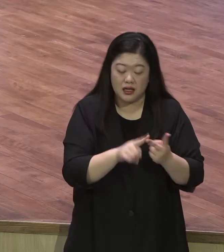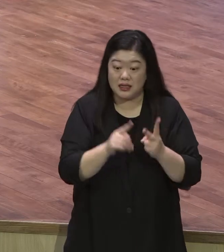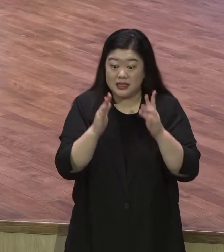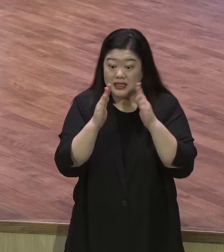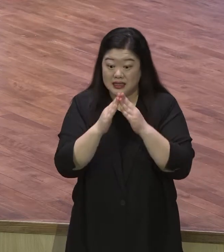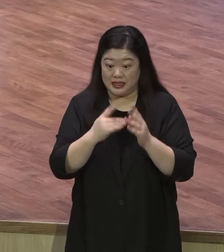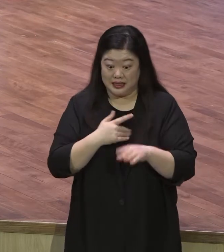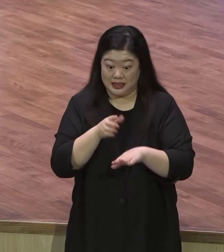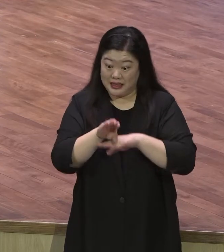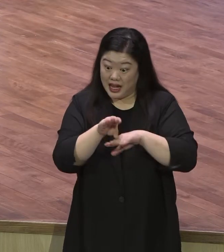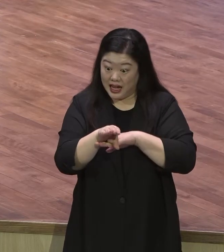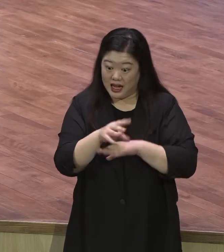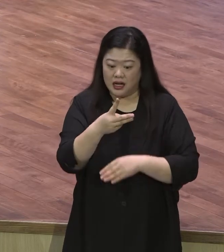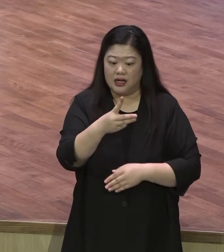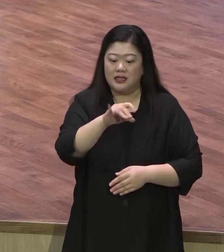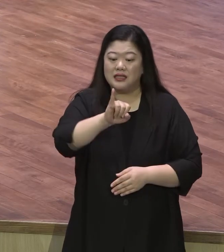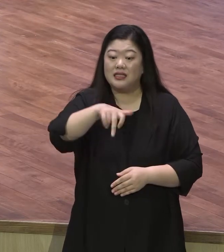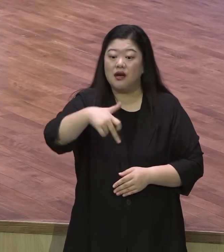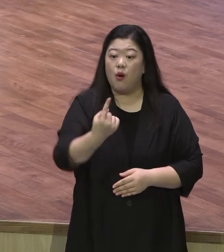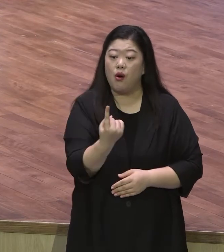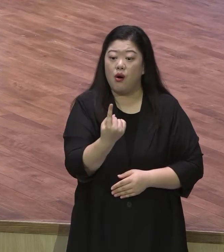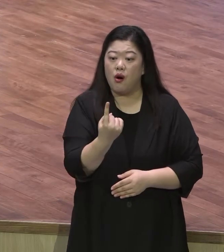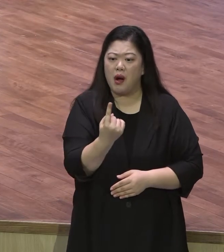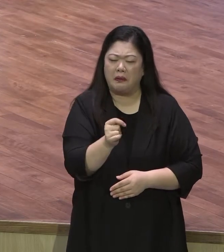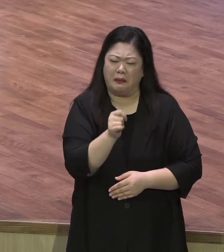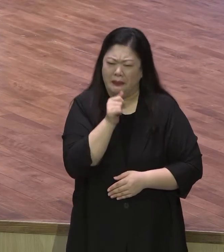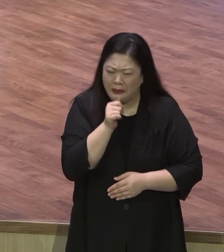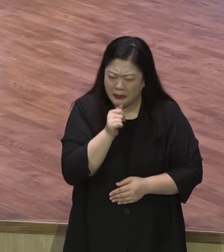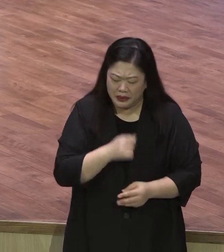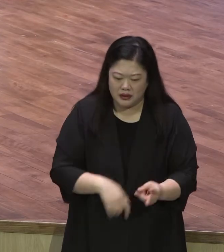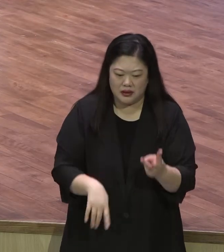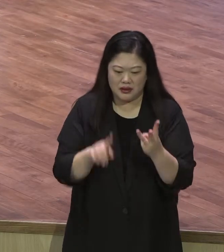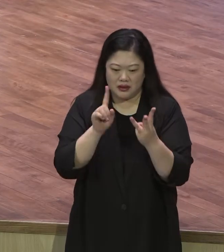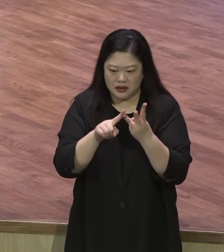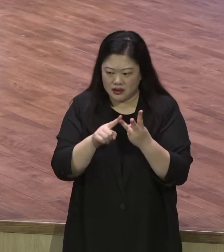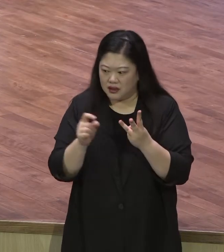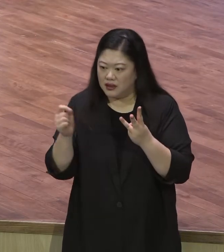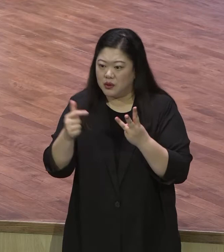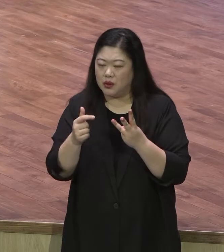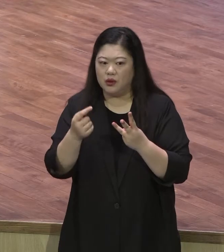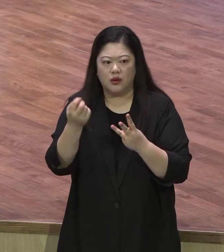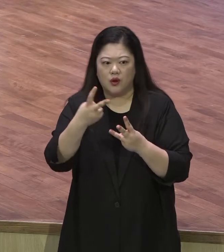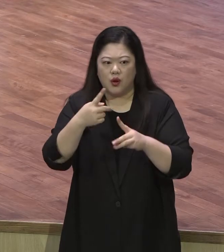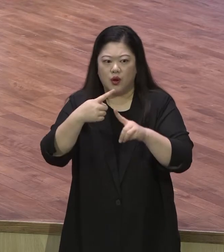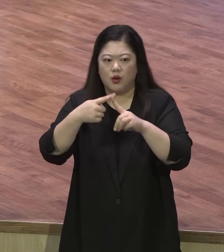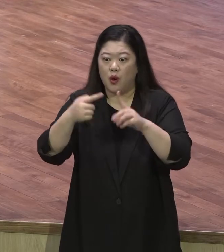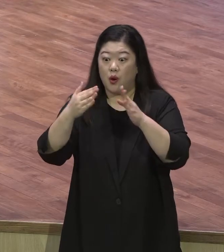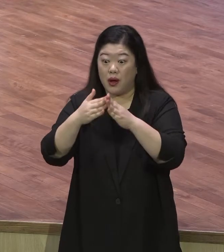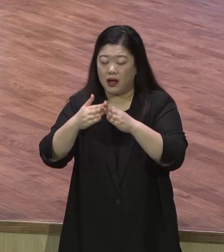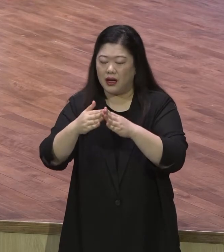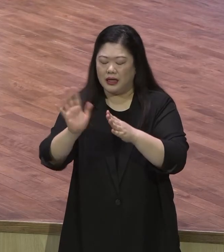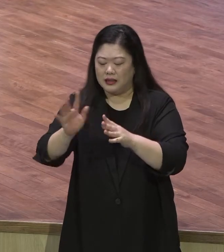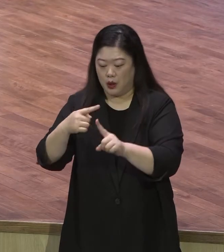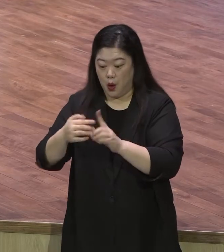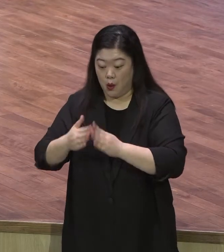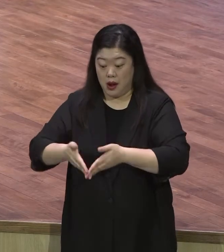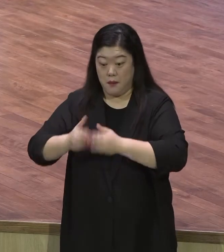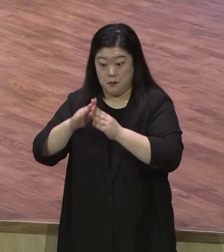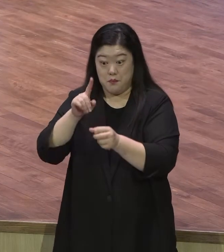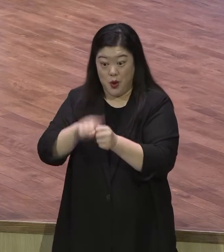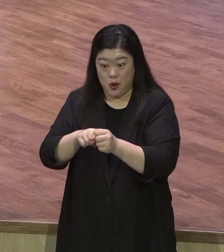교회를 지으면서 연예 니스 돈을 빌렸다면 니스라는 융자를 돈을 은행에 빌 니스는 굉장히